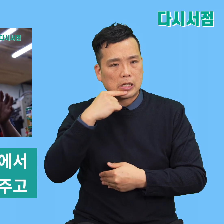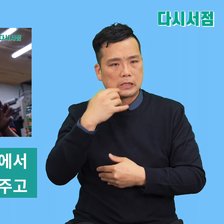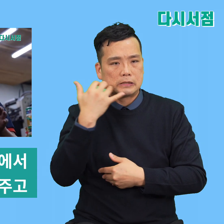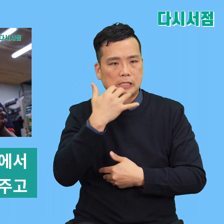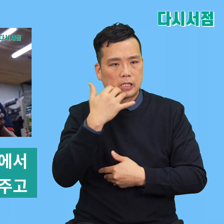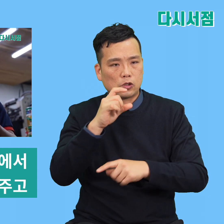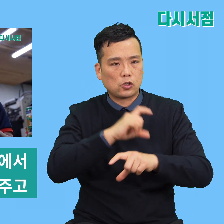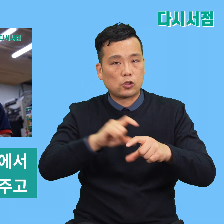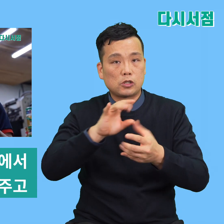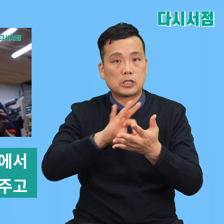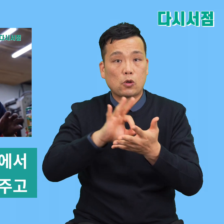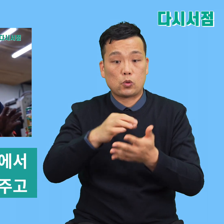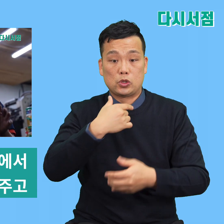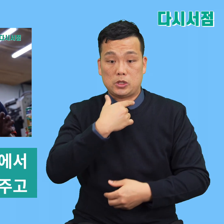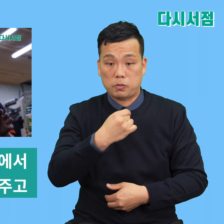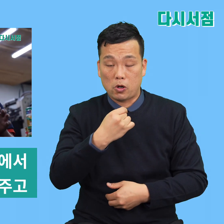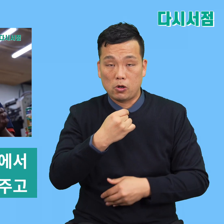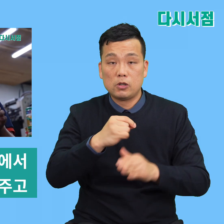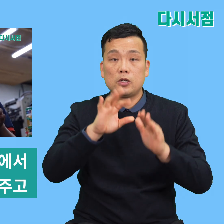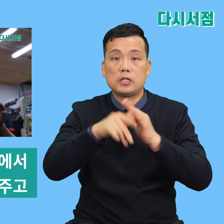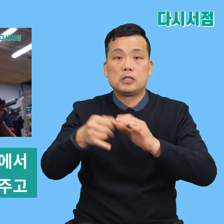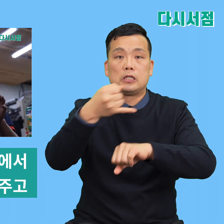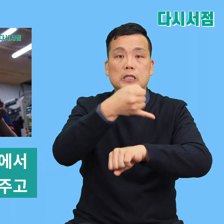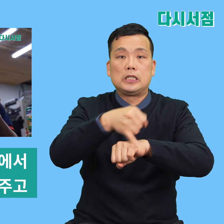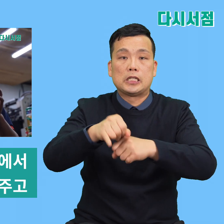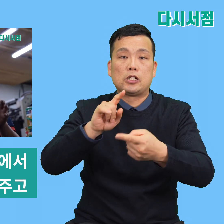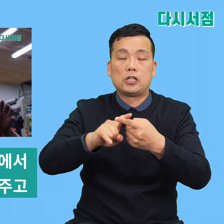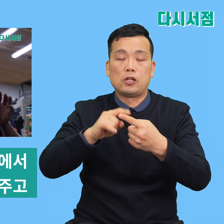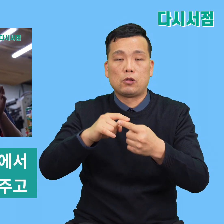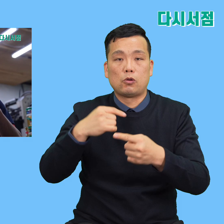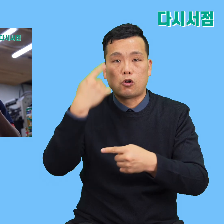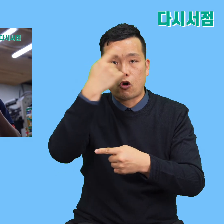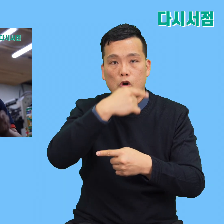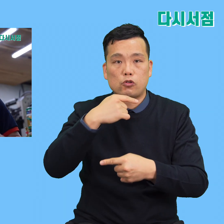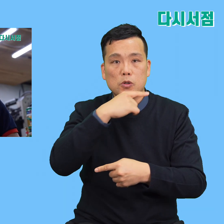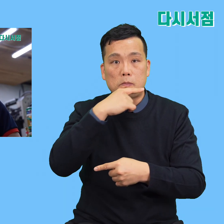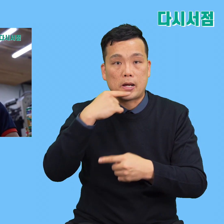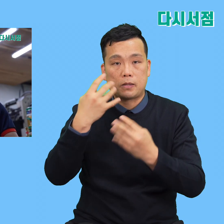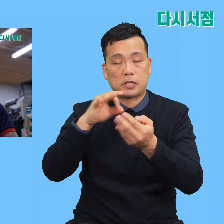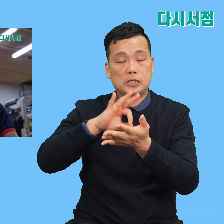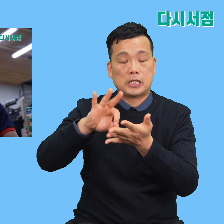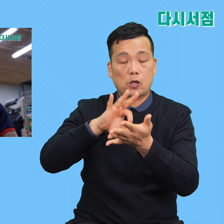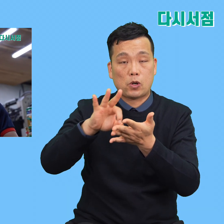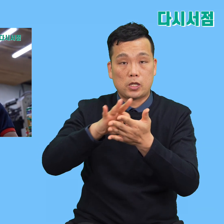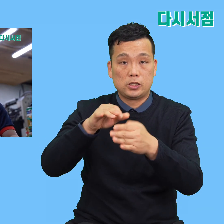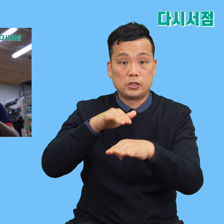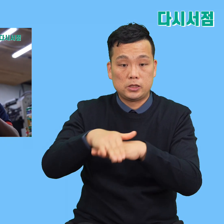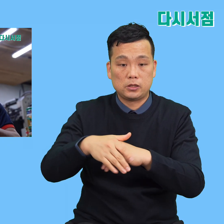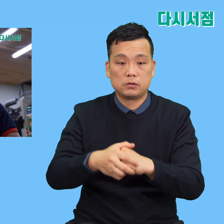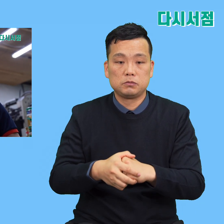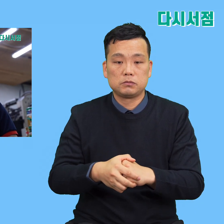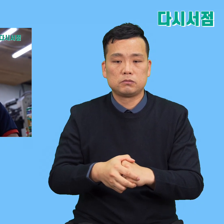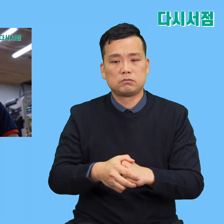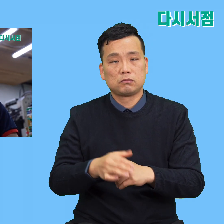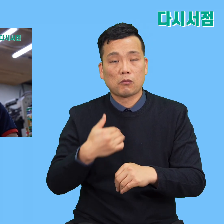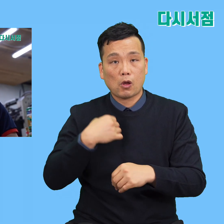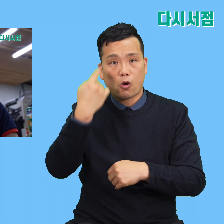그러면 거기에 그 디자인에서 색을 좀 빨갛게 더 많이 강하게 해주고 얼굴을